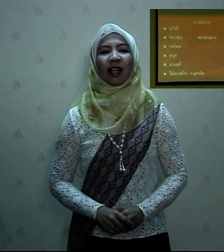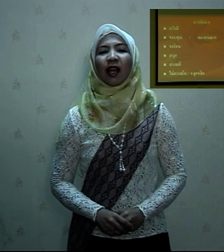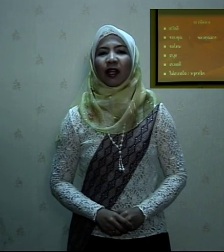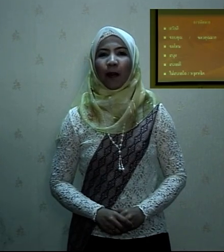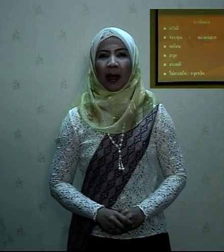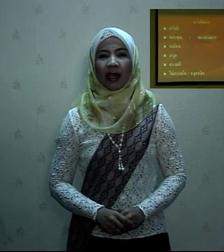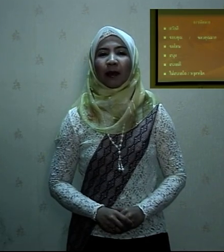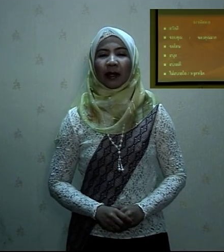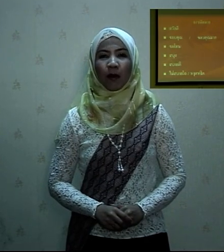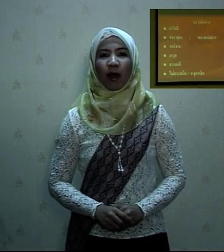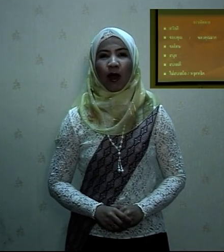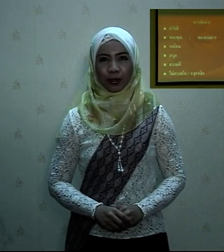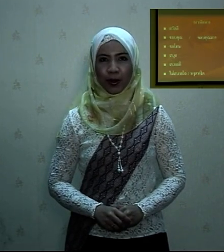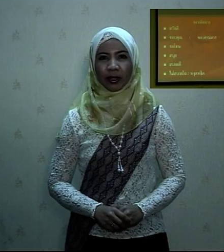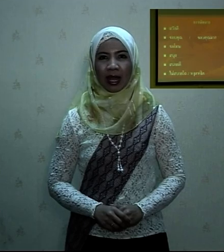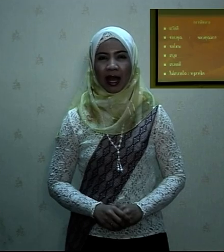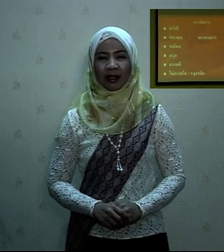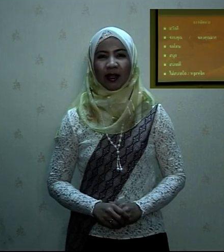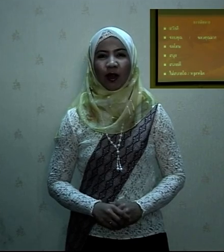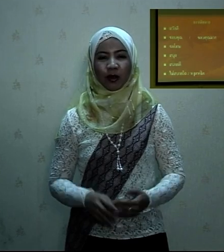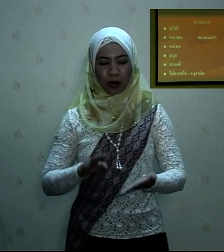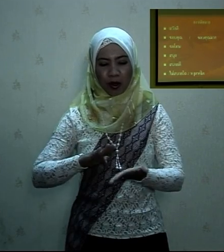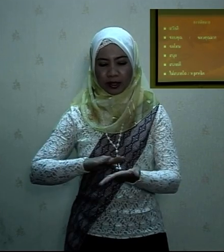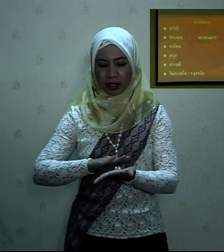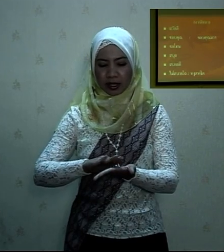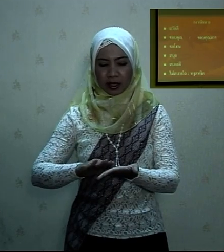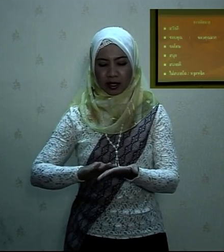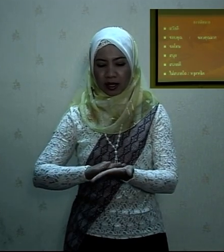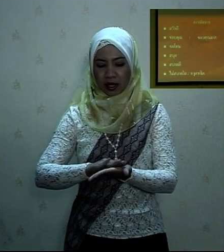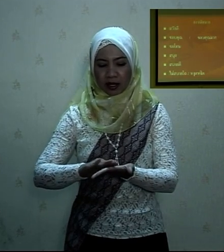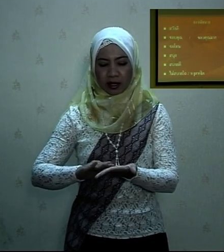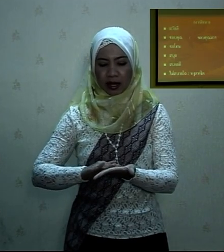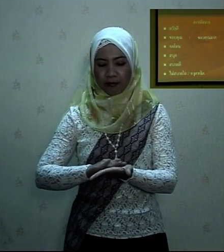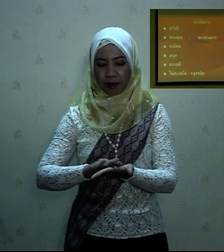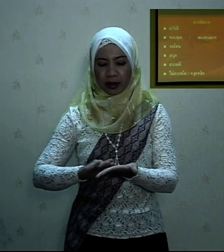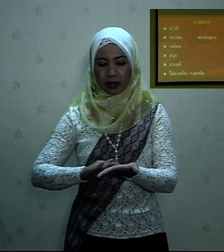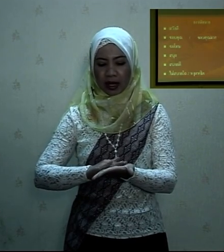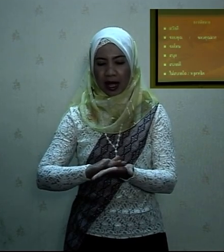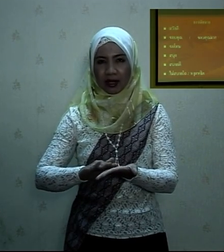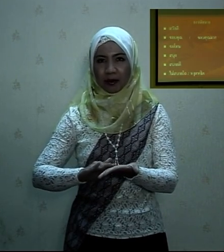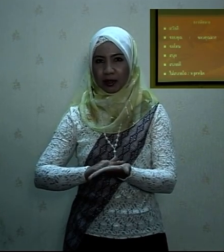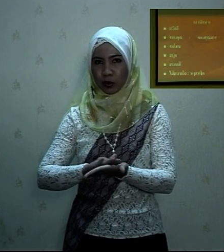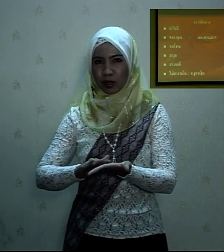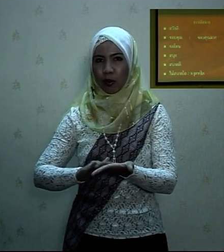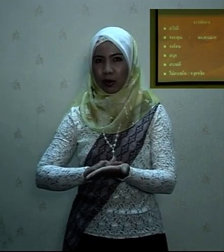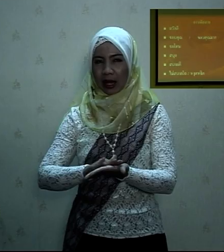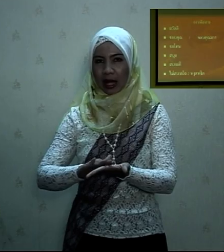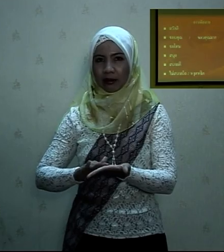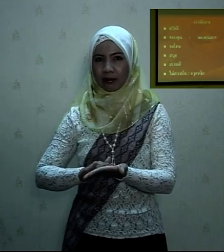ต่อไปเป็นคำว่าขอโทษค่ะขอโทษก็คือนำฝ่ามือนะคะเหมือนถูสบู่นะคะ